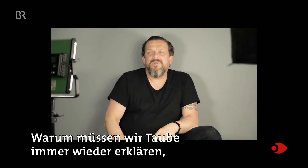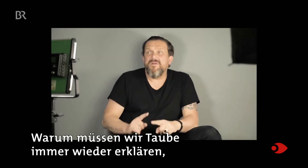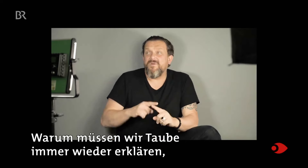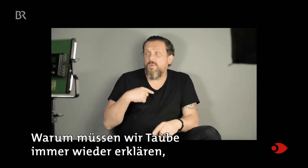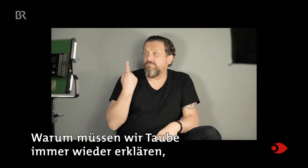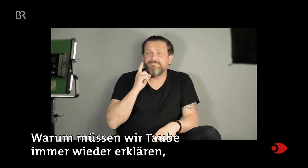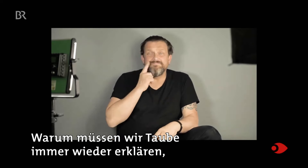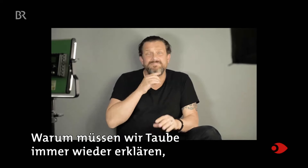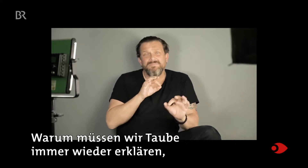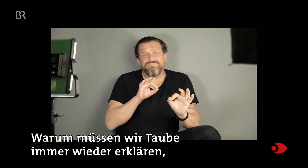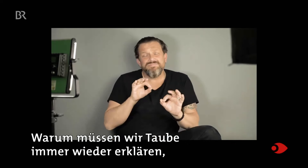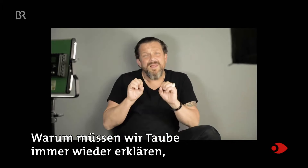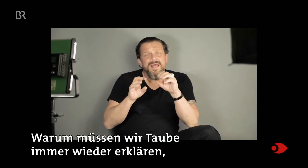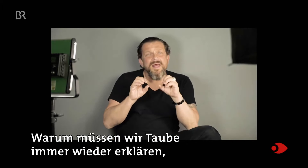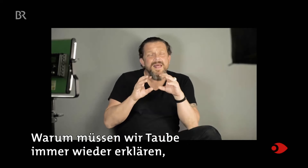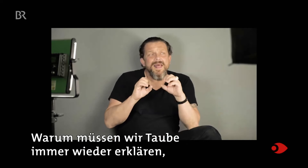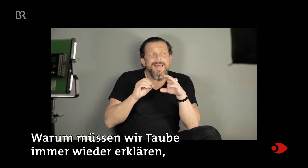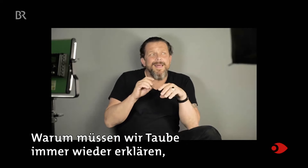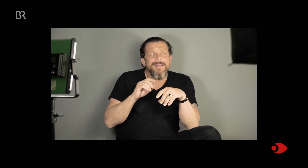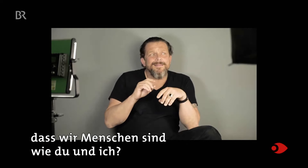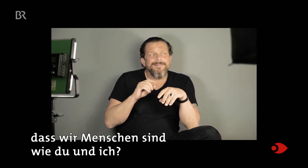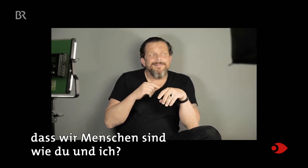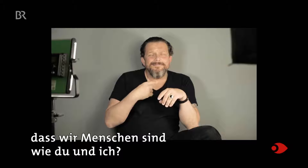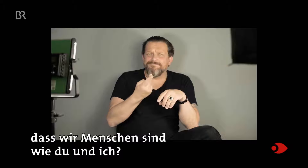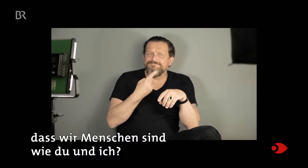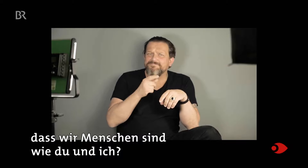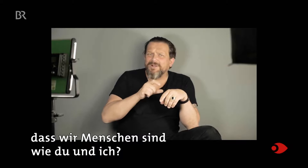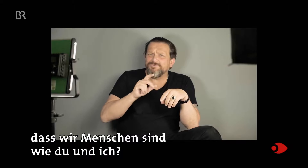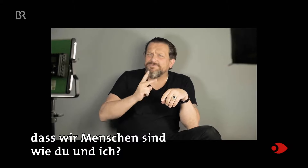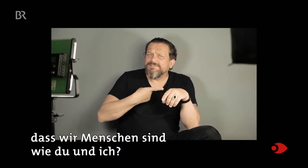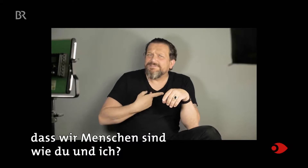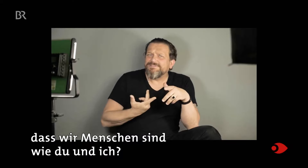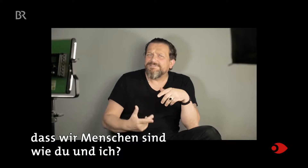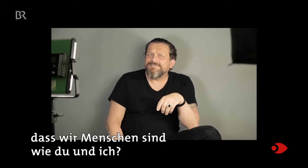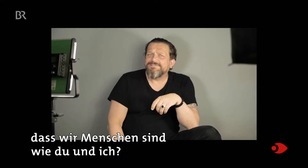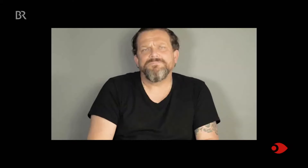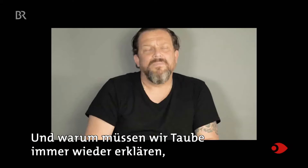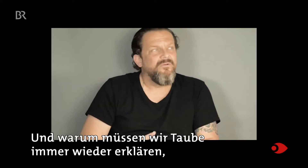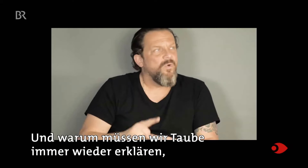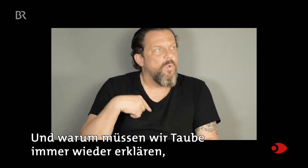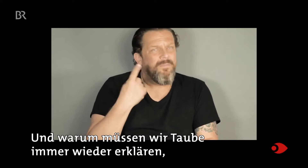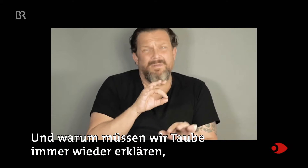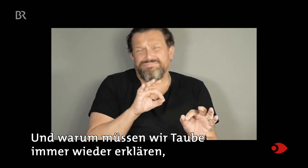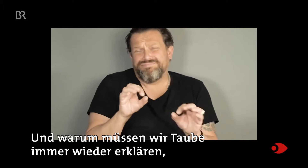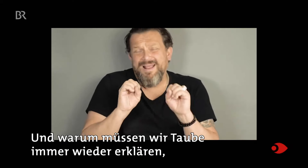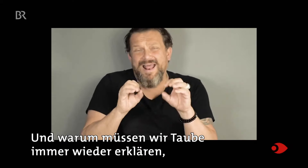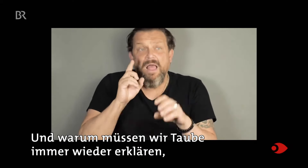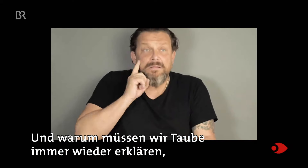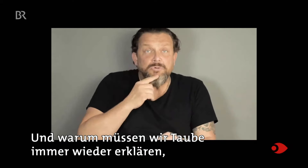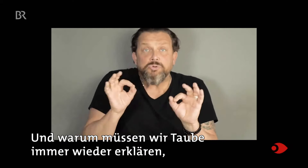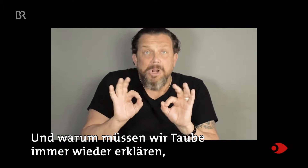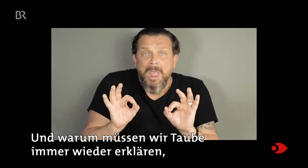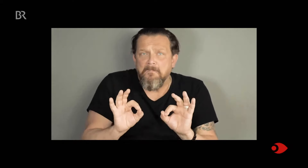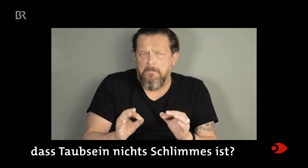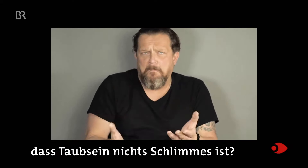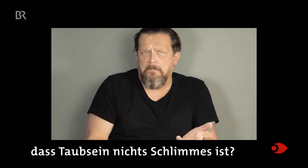Warum müssen wir Taube immer wieder erklären, dass wir Menschen sind wie du und ich? Und warum müssen wir Taube immer wieder erklären, dass Taubsein